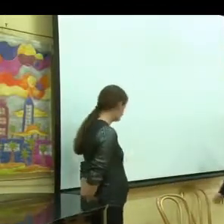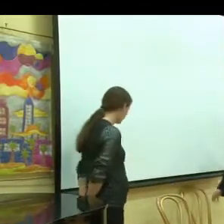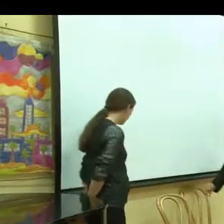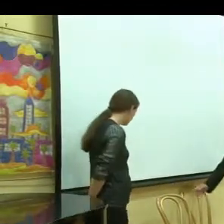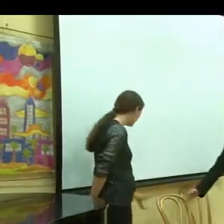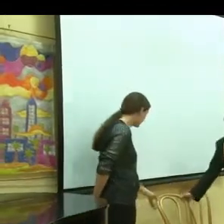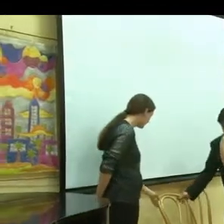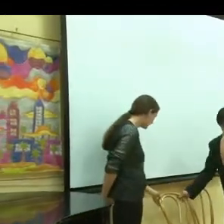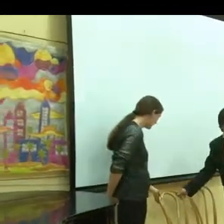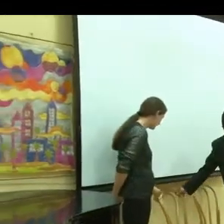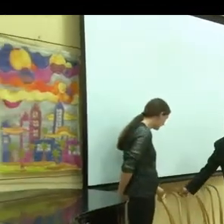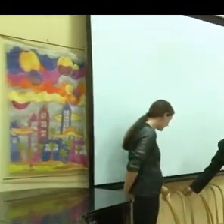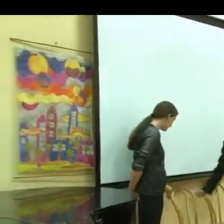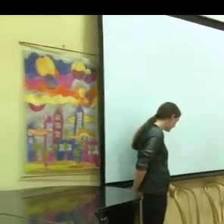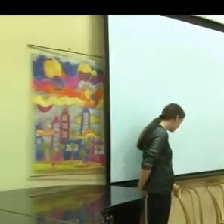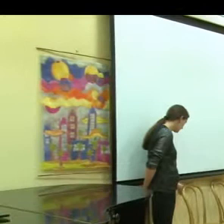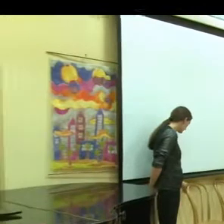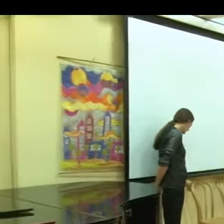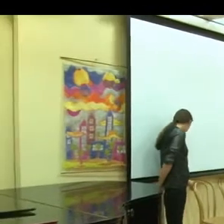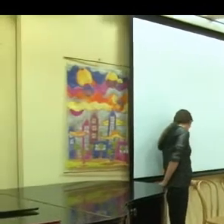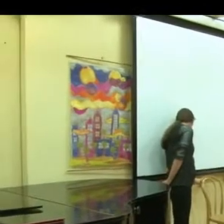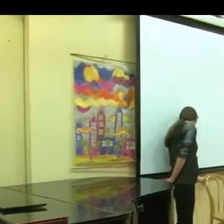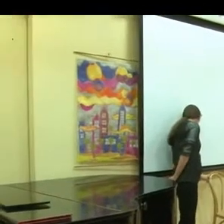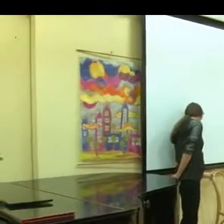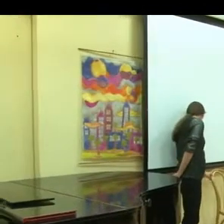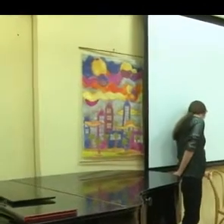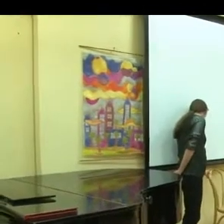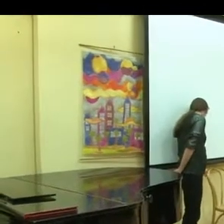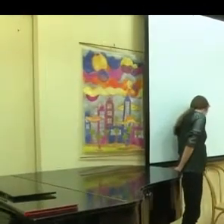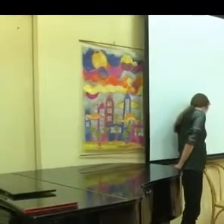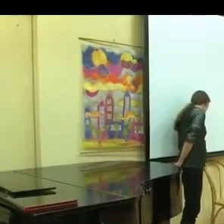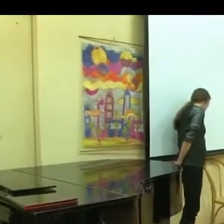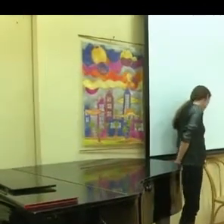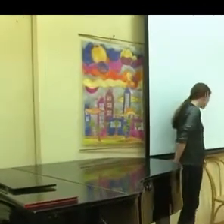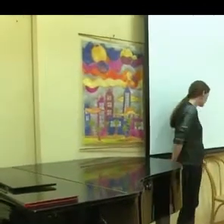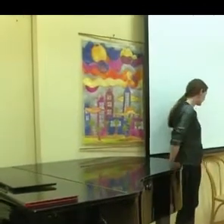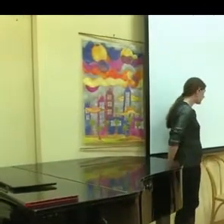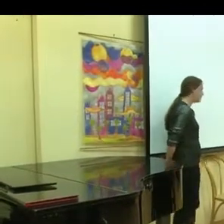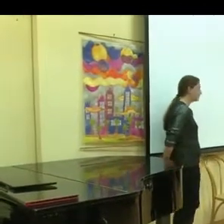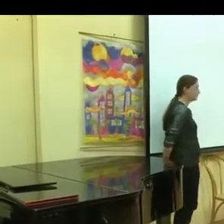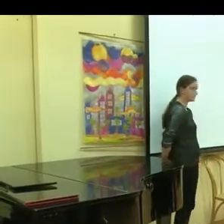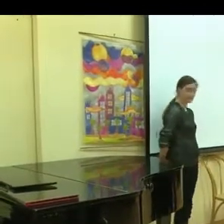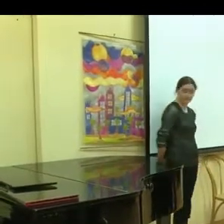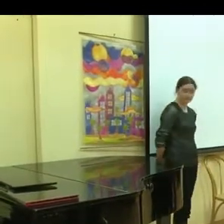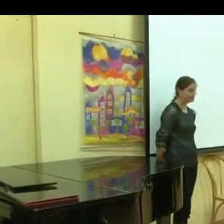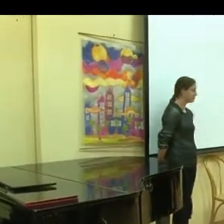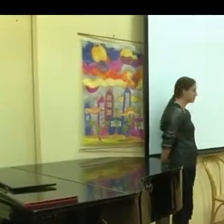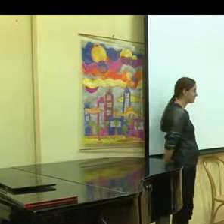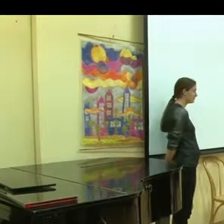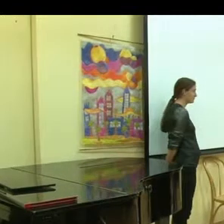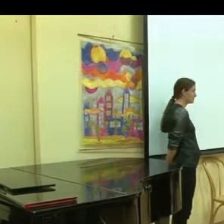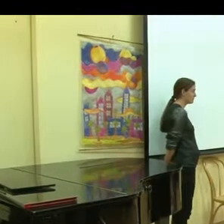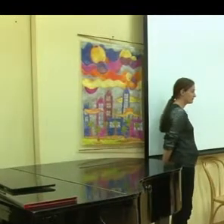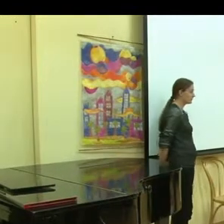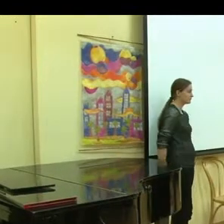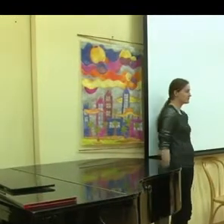troszeczkę żywsza od tej właśnie, którą słyszeliśmy, takiej tangowej, typowej. Lo que vamos a hacer es algo que no está coreografiado,